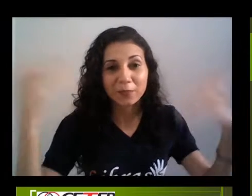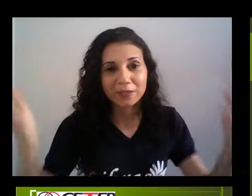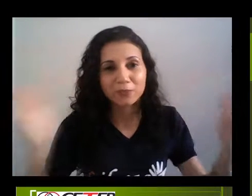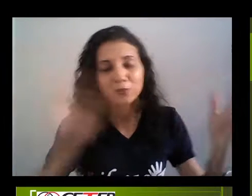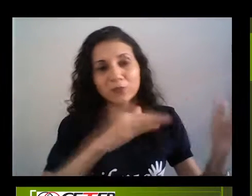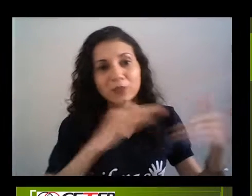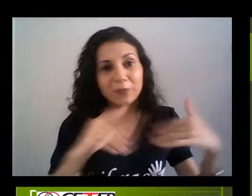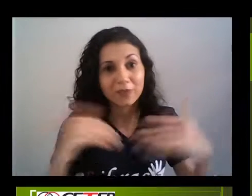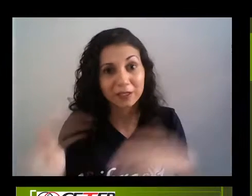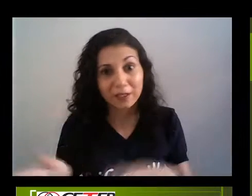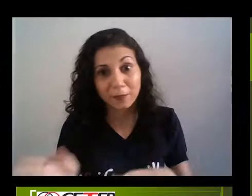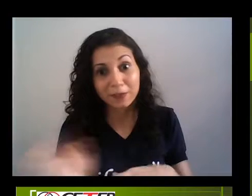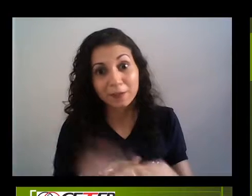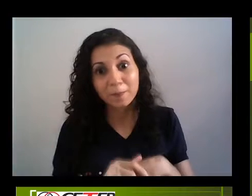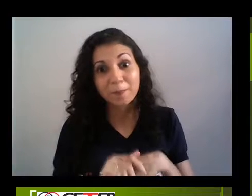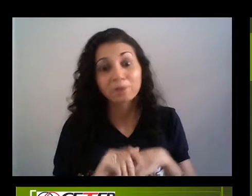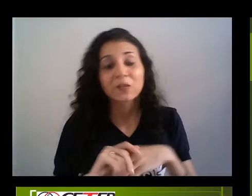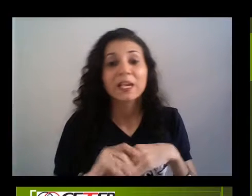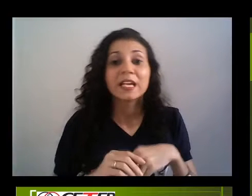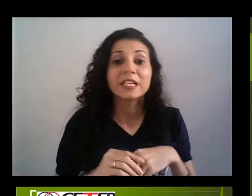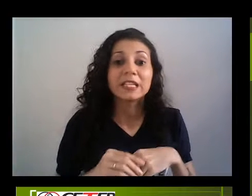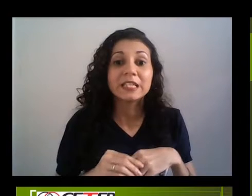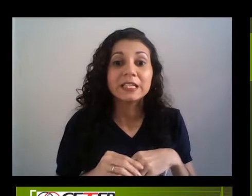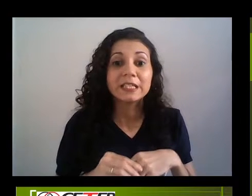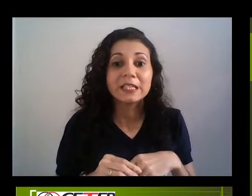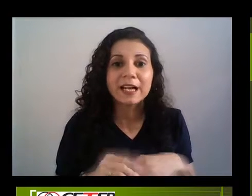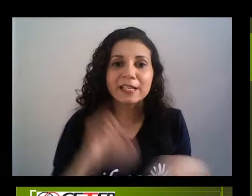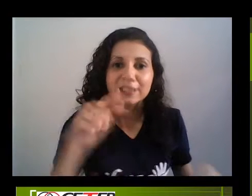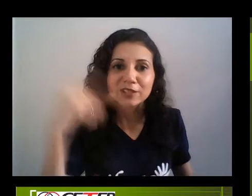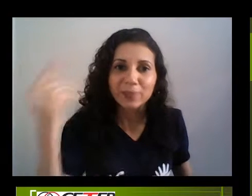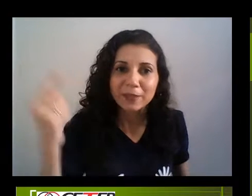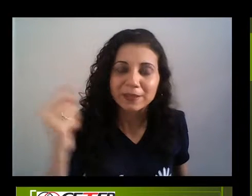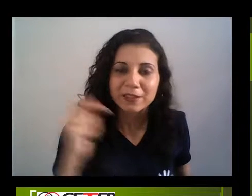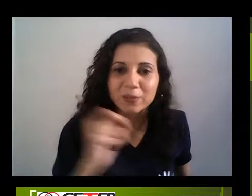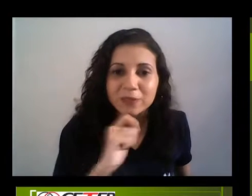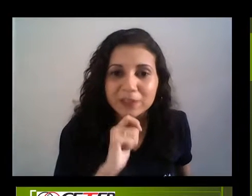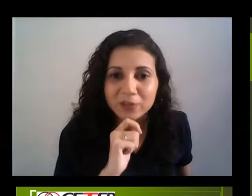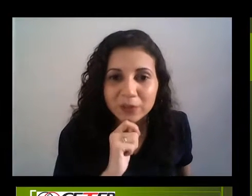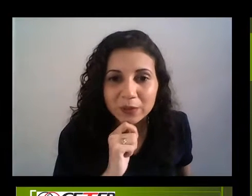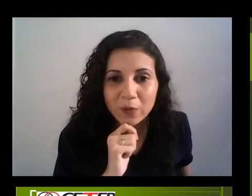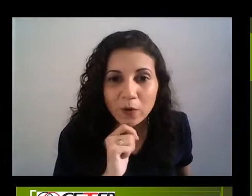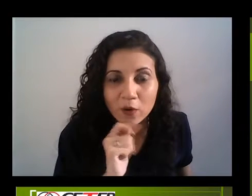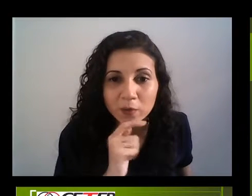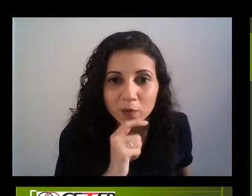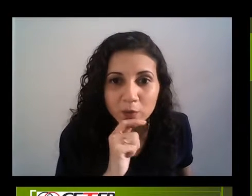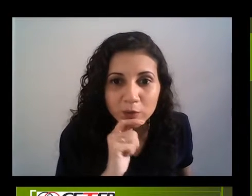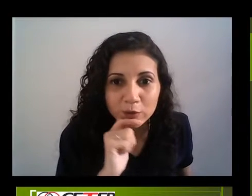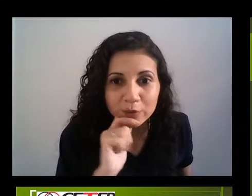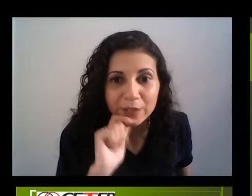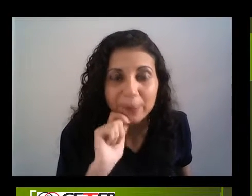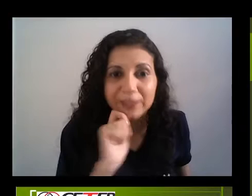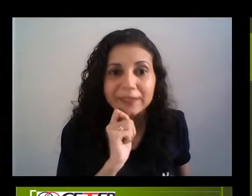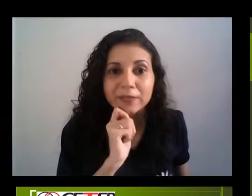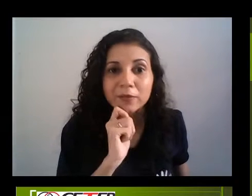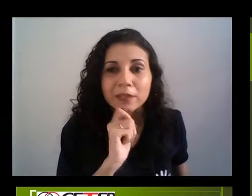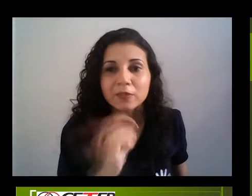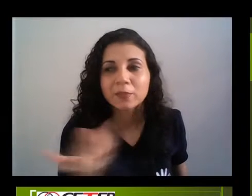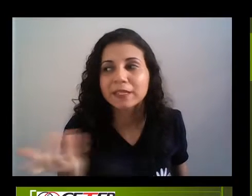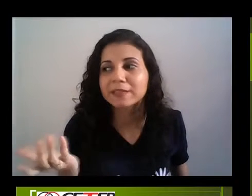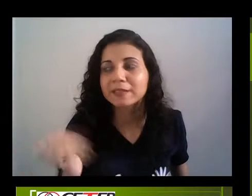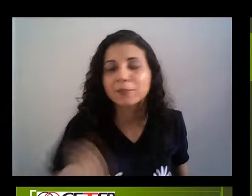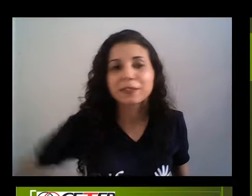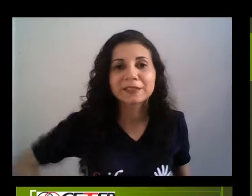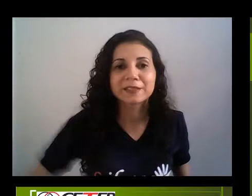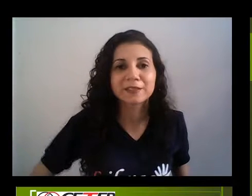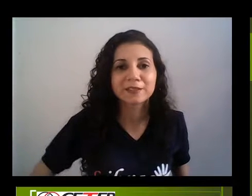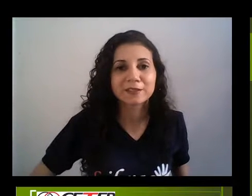ter que aprender. O surdo também vai ter que aprender. E aí, já pegando aqui o gancho, como os surdos aprendem? Como é que